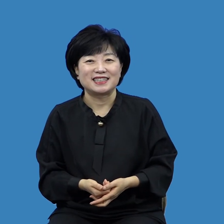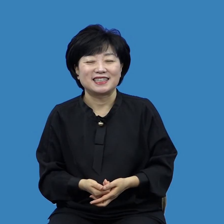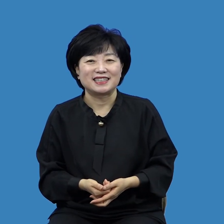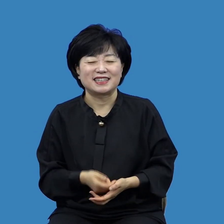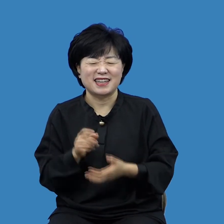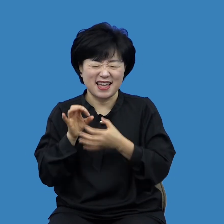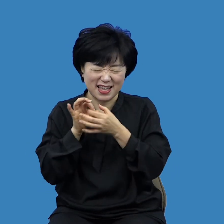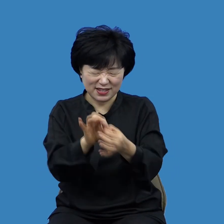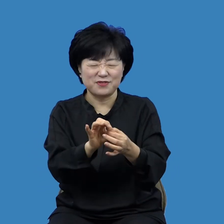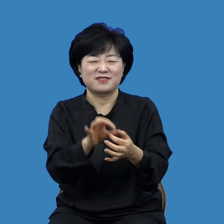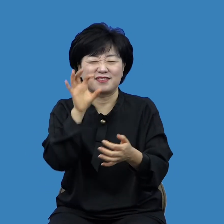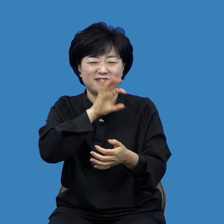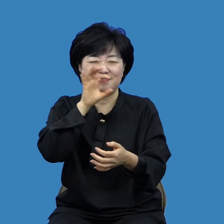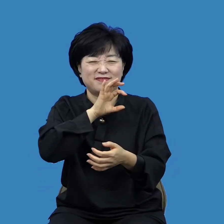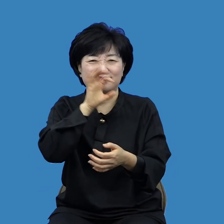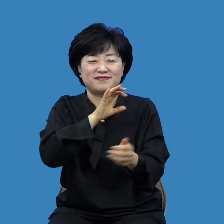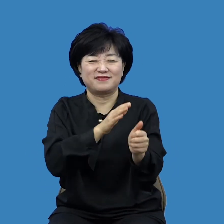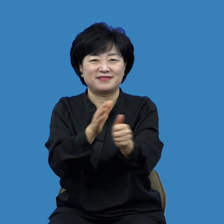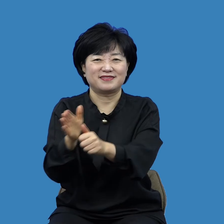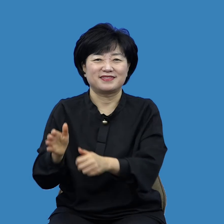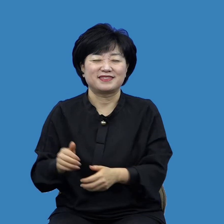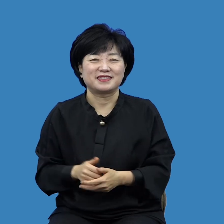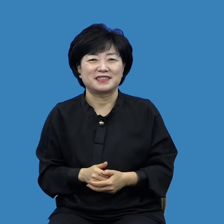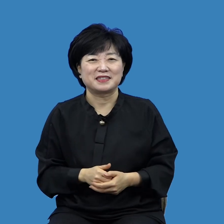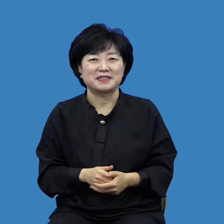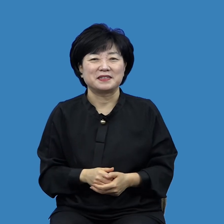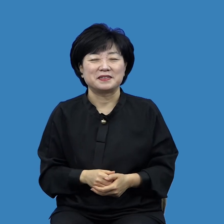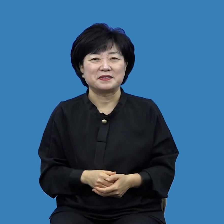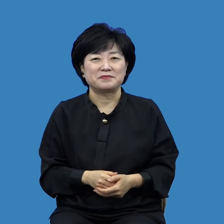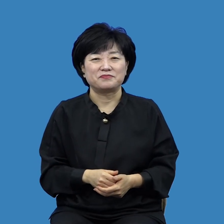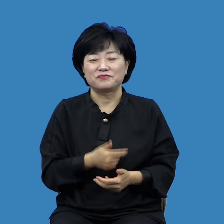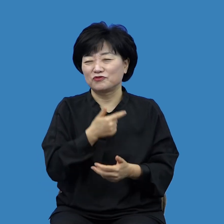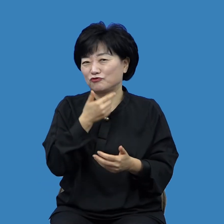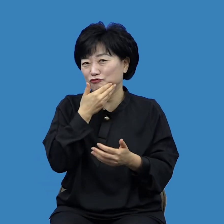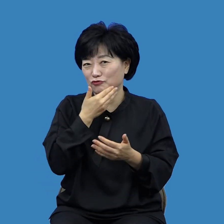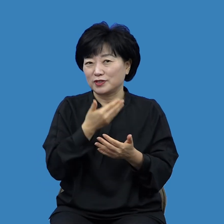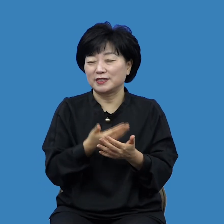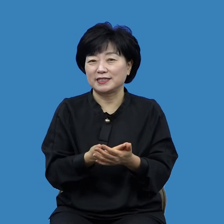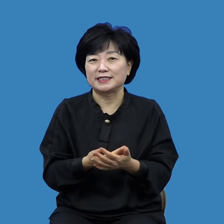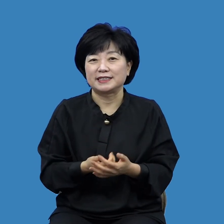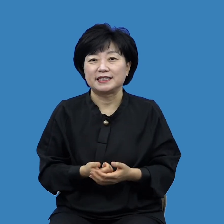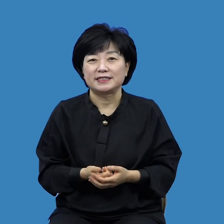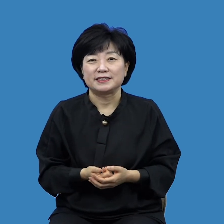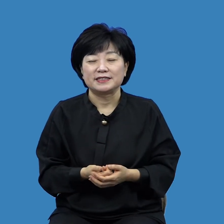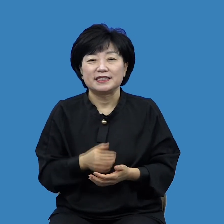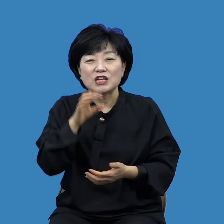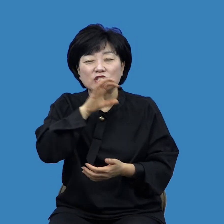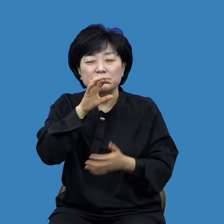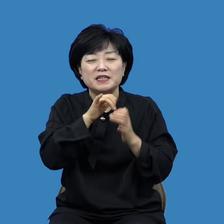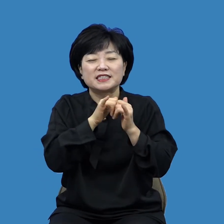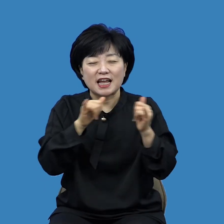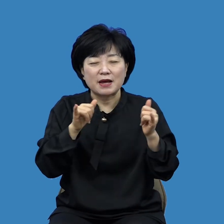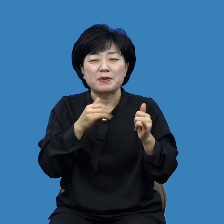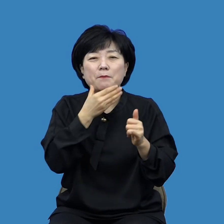이거 계속 하시라는 거예요. 아멘. 이거 굉장히 중요합니다. 이거 하는 사람이 복이